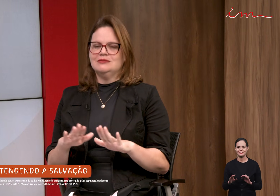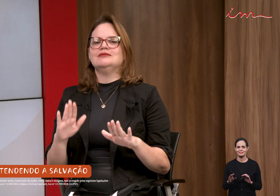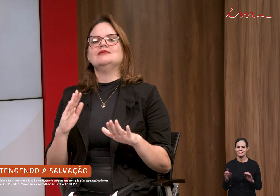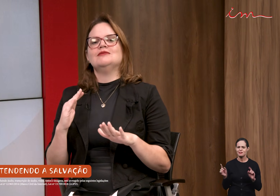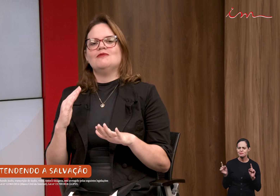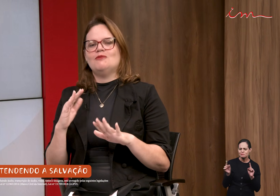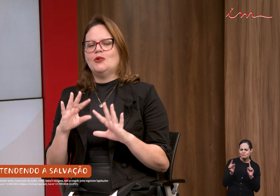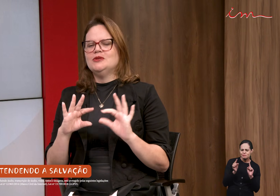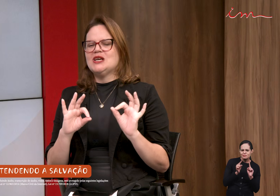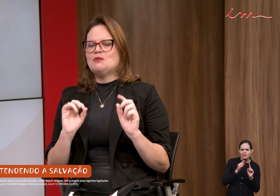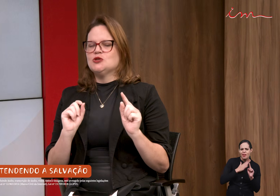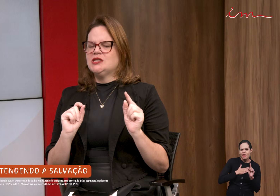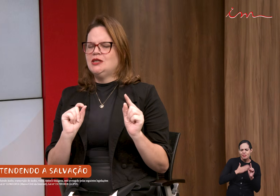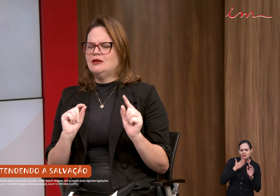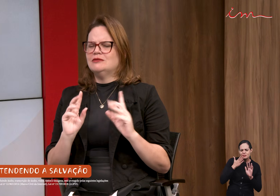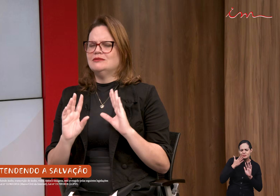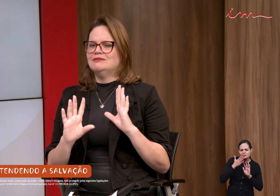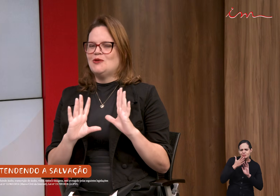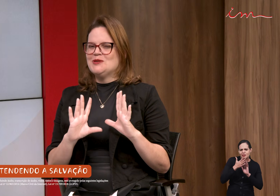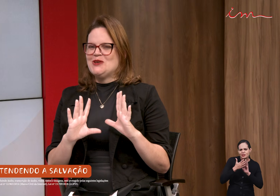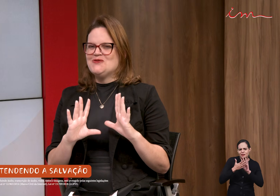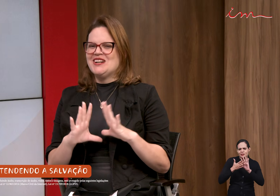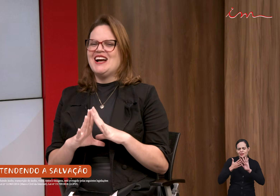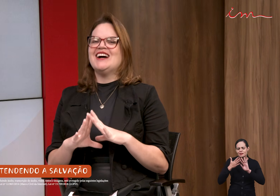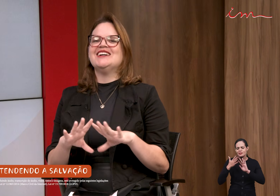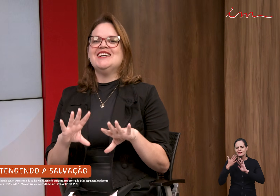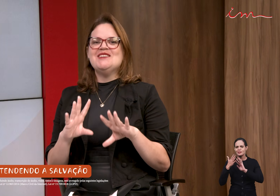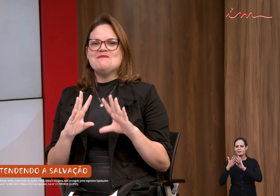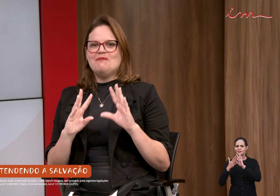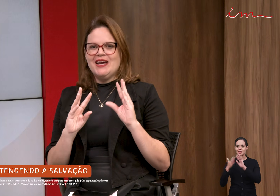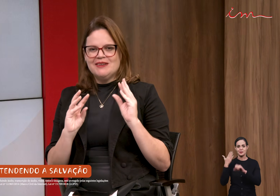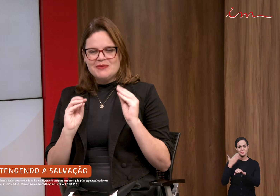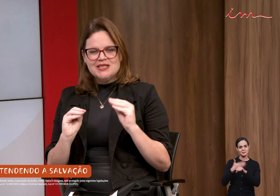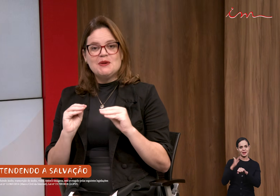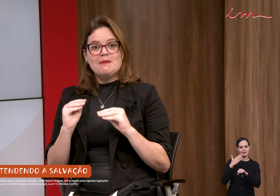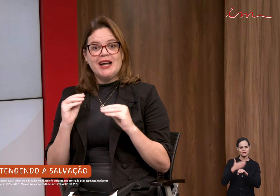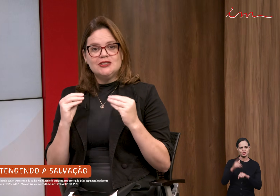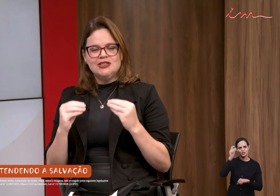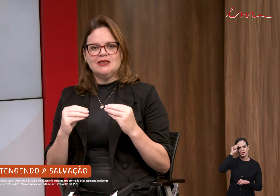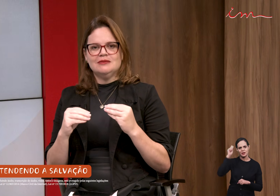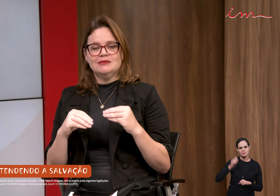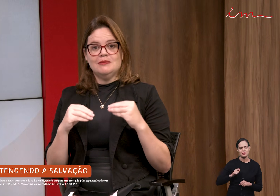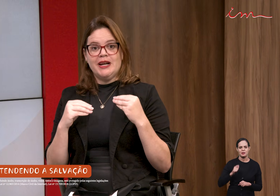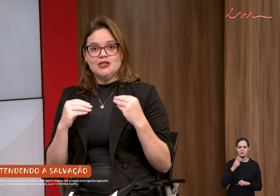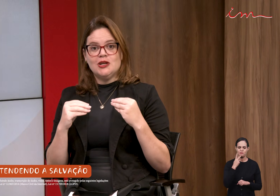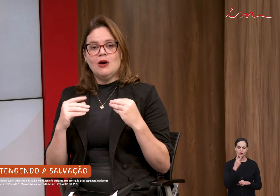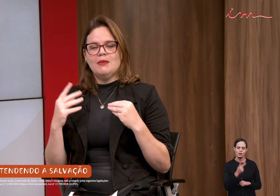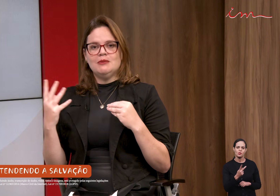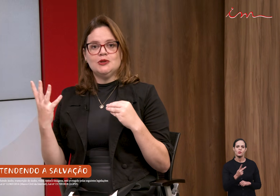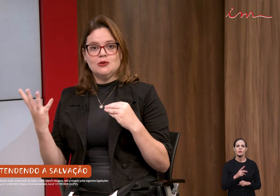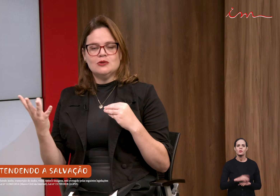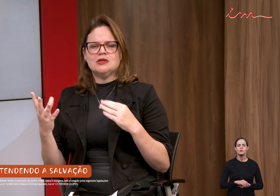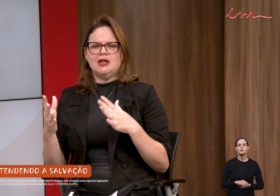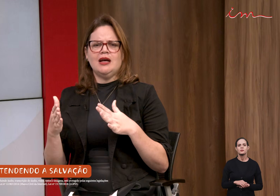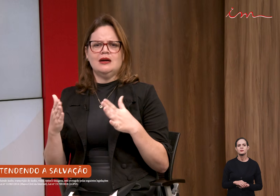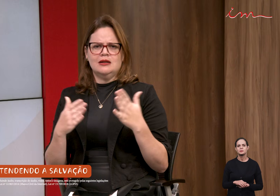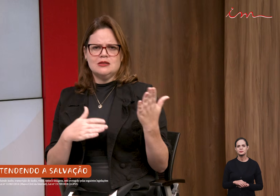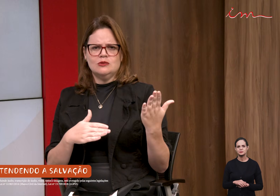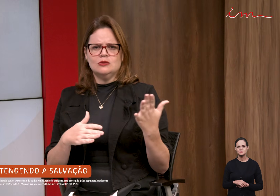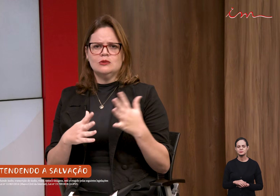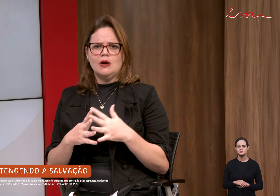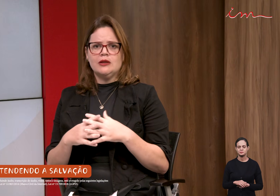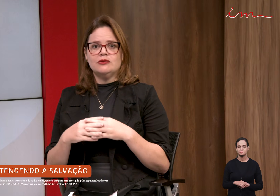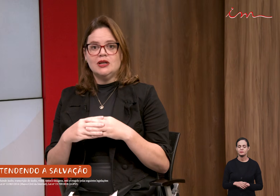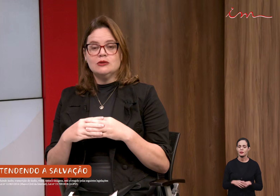lá. Põe no 0,5, uma coisa mais devagar, pega mesmo e pratica. Pratica, igual a Amábile trouxe, né,